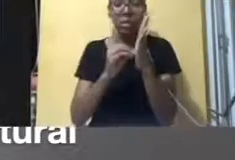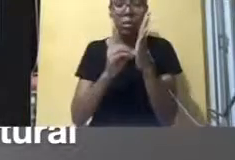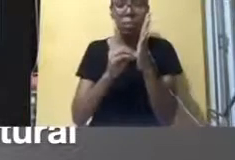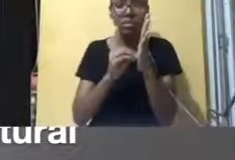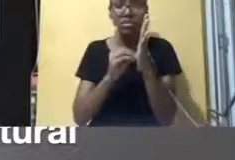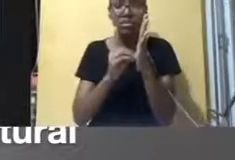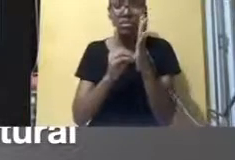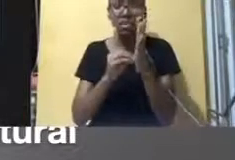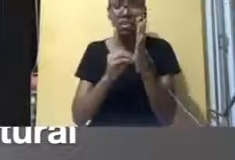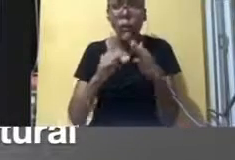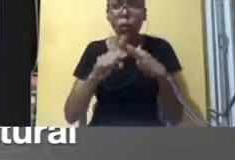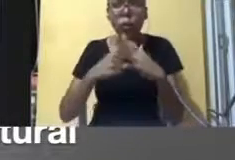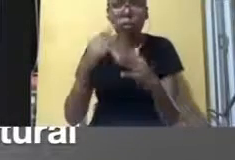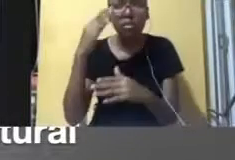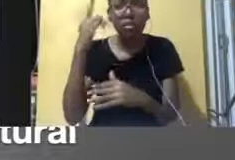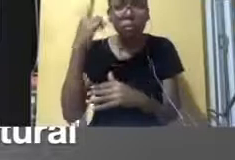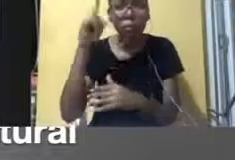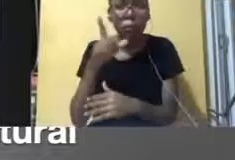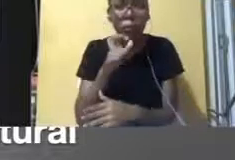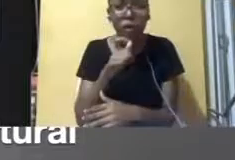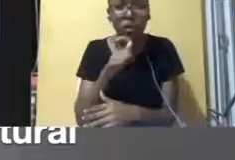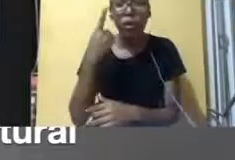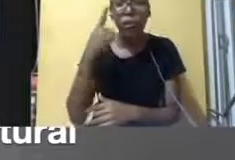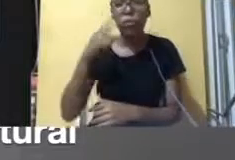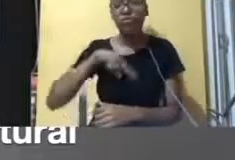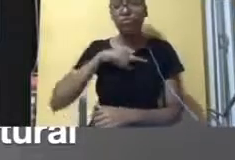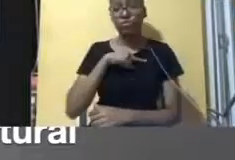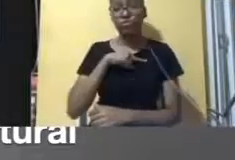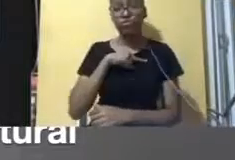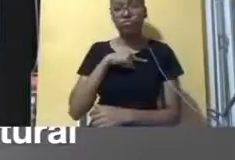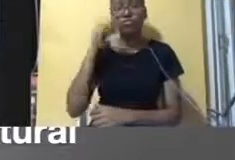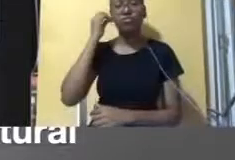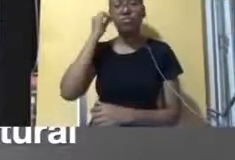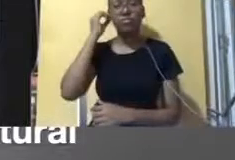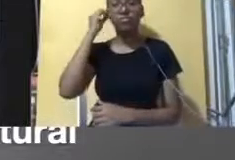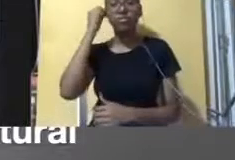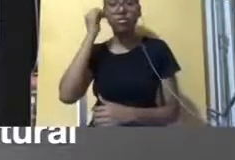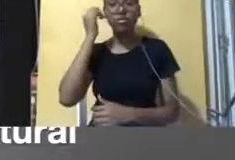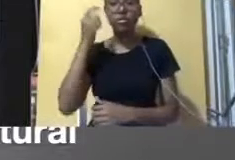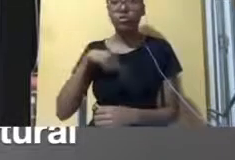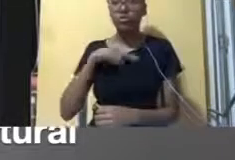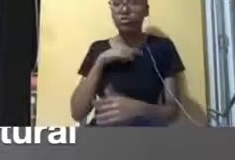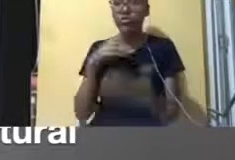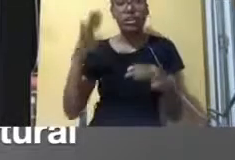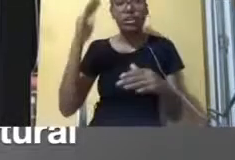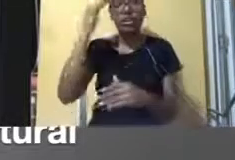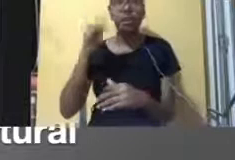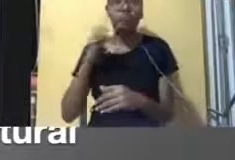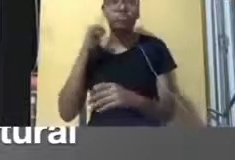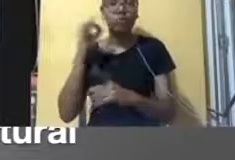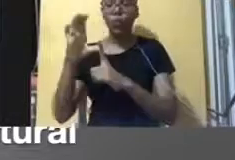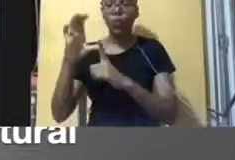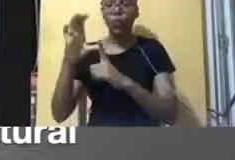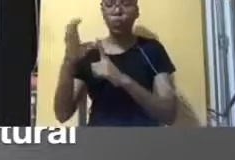quiero compartir ahora, como yo creo que ya entendemos que ellos tienen su propia cultura, que son un grupo con